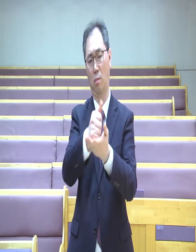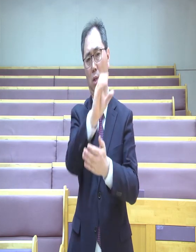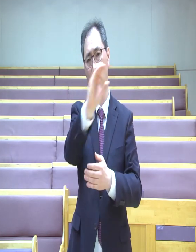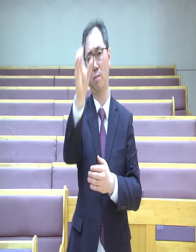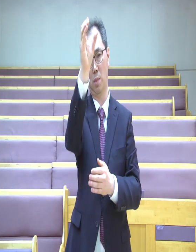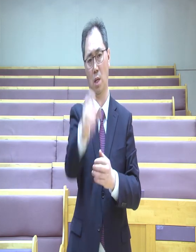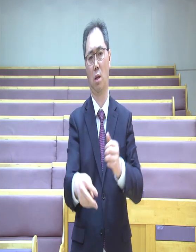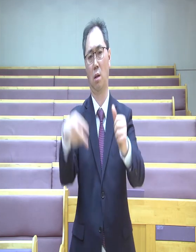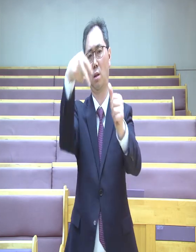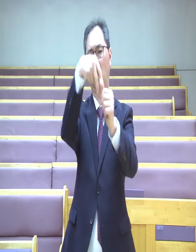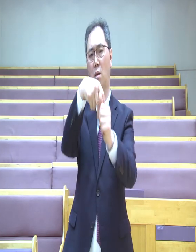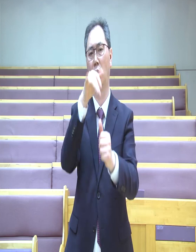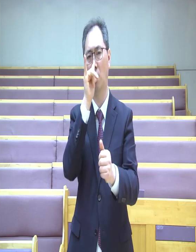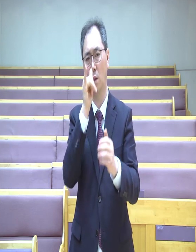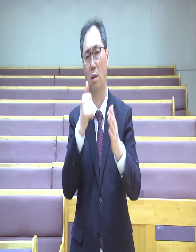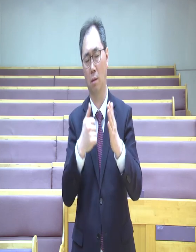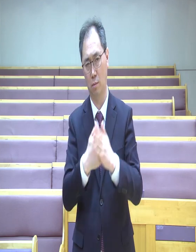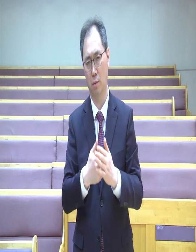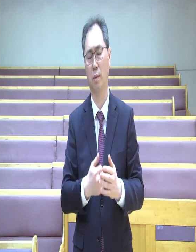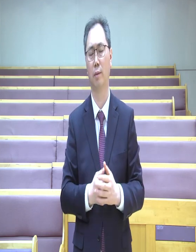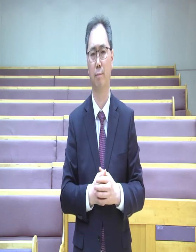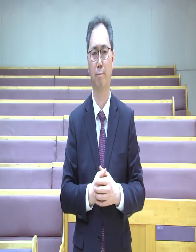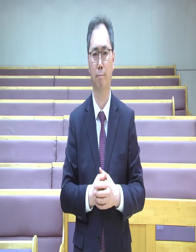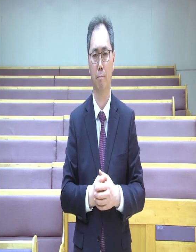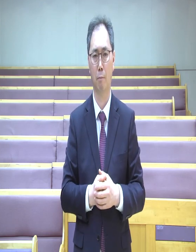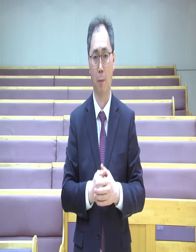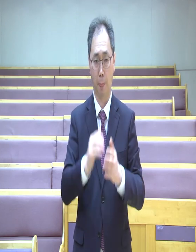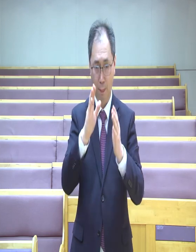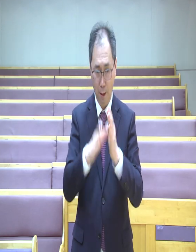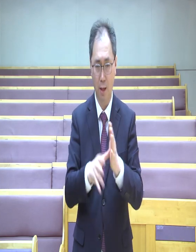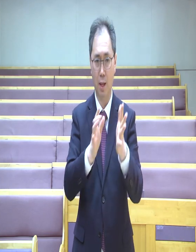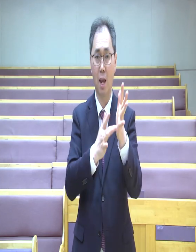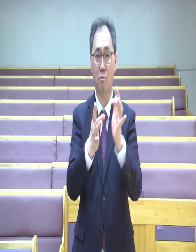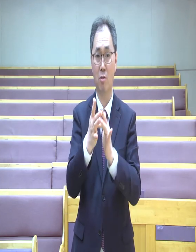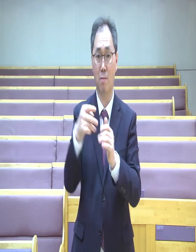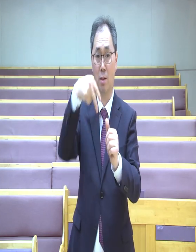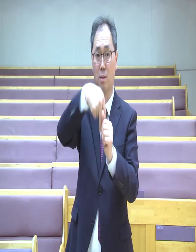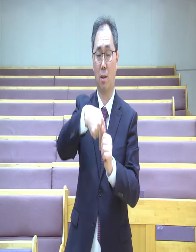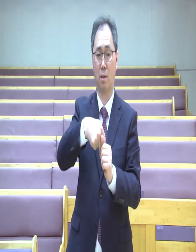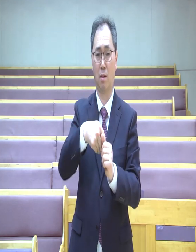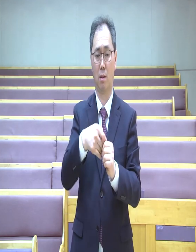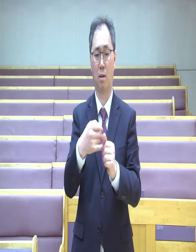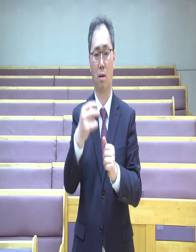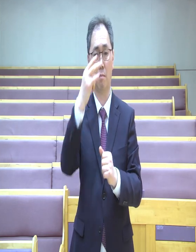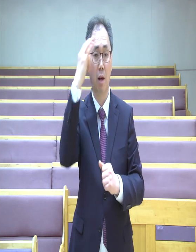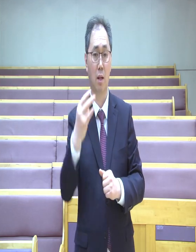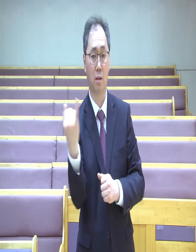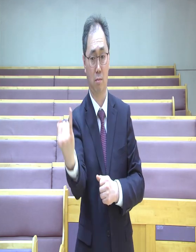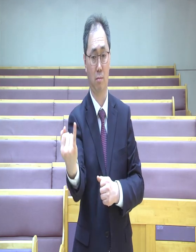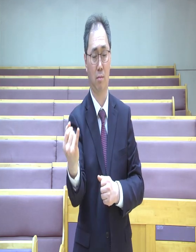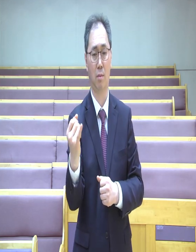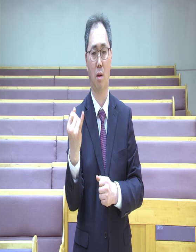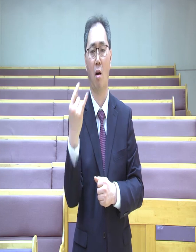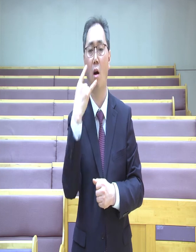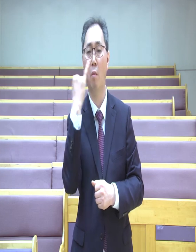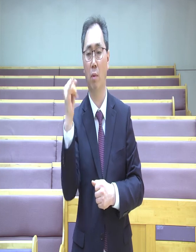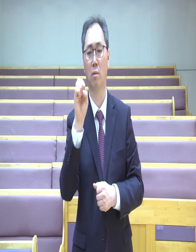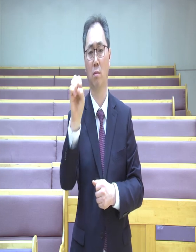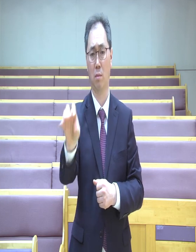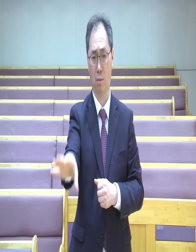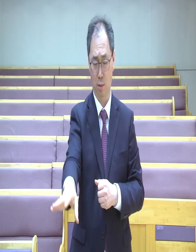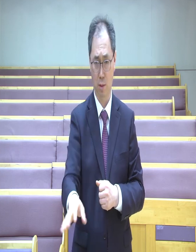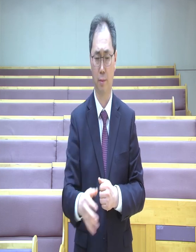예수님께서 말씀하십니다. 여자여 보소서 아들이니이다. 여기서 여자여라는